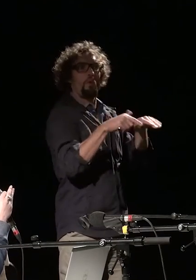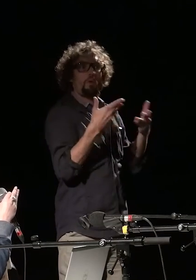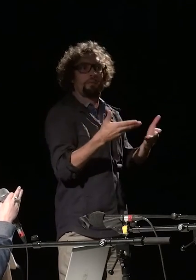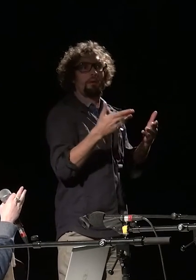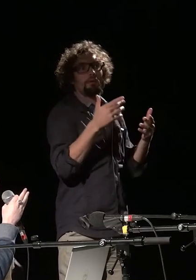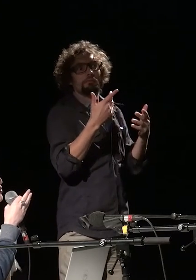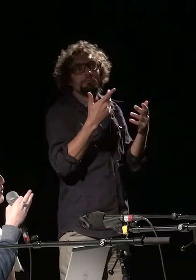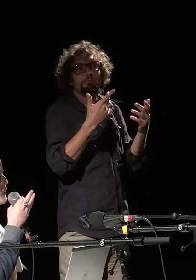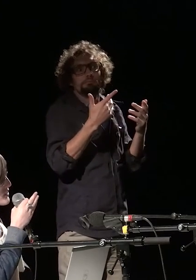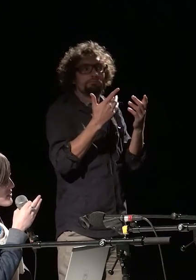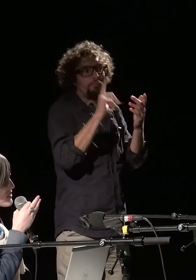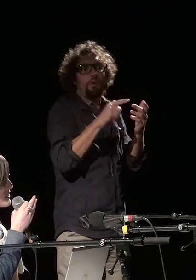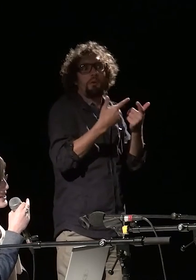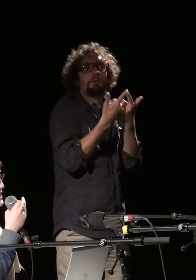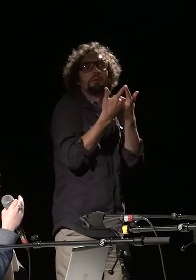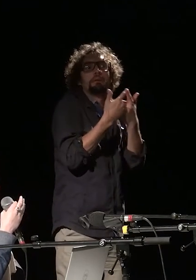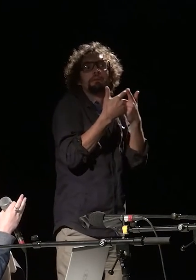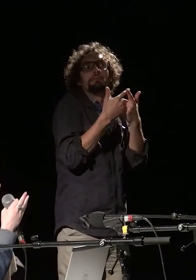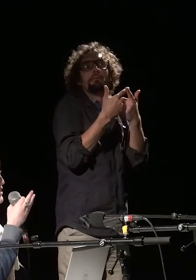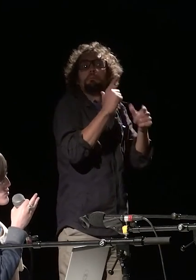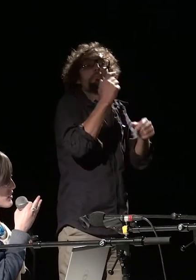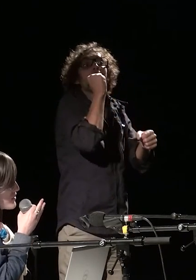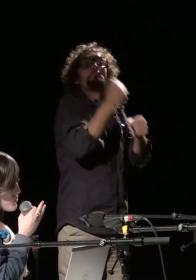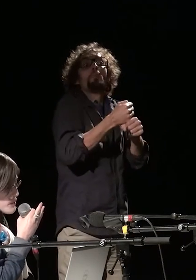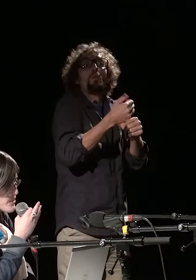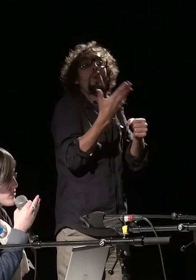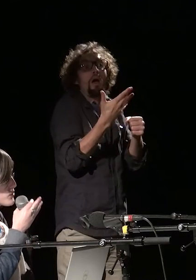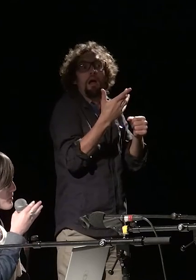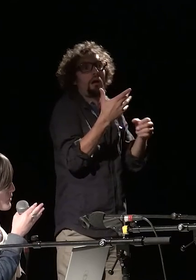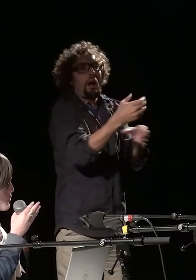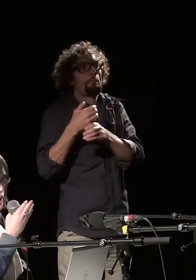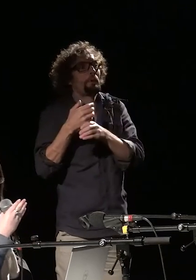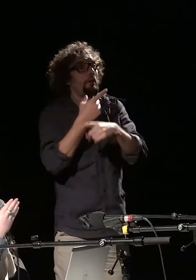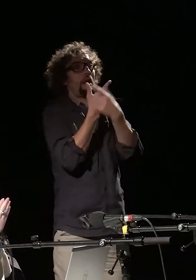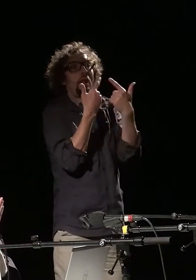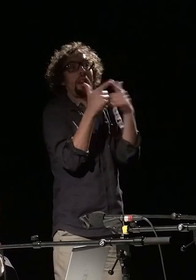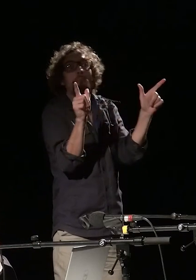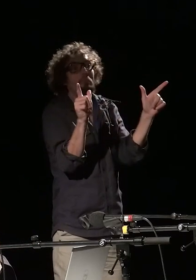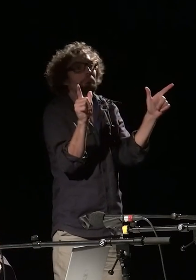c'est la raison numéro un. Sauf qu'il y a d'autres raisons à l'existence de la prison, sinon c'est pas drôle.